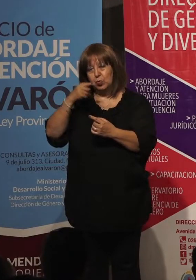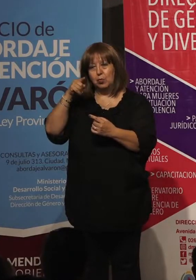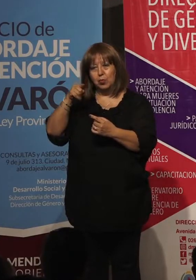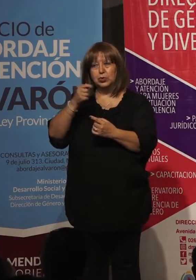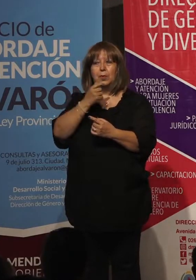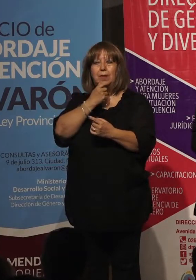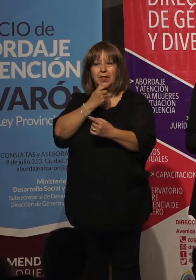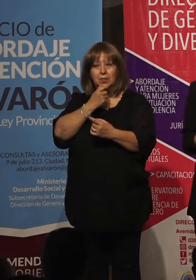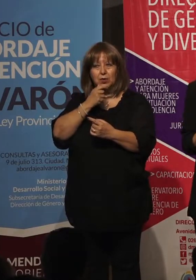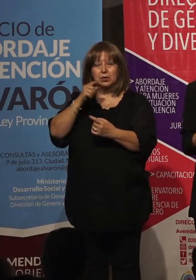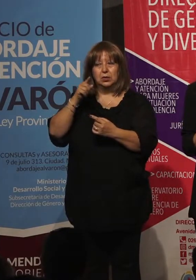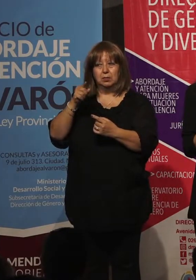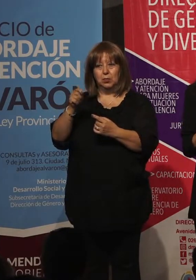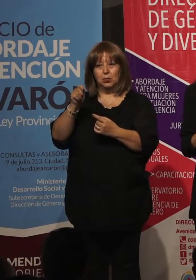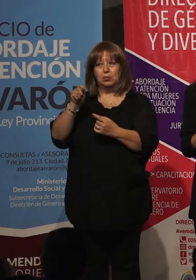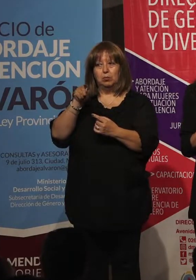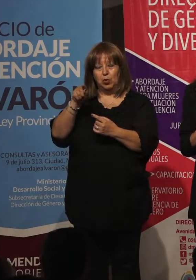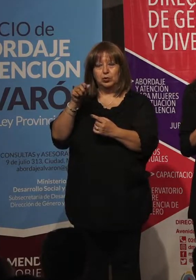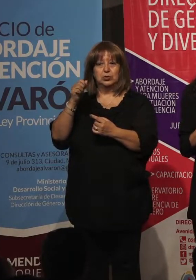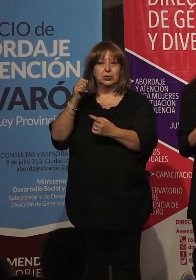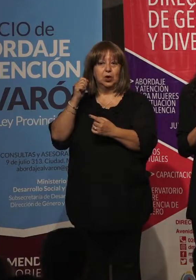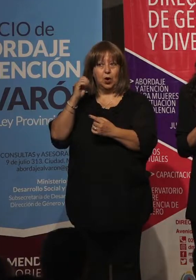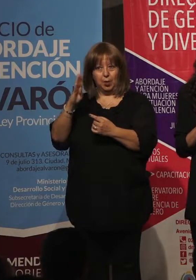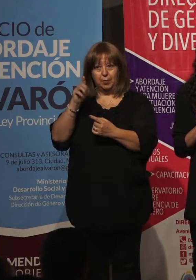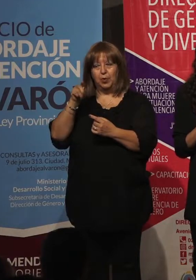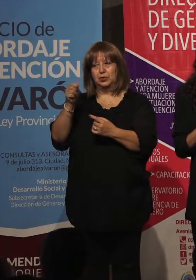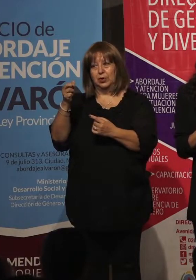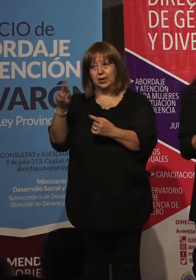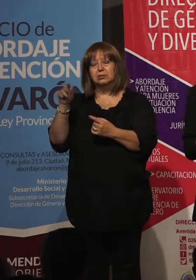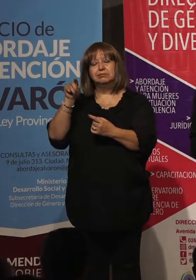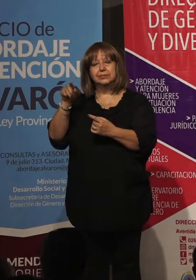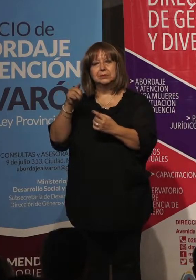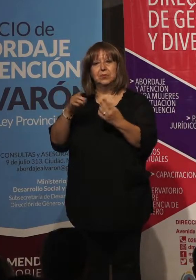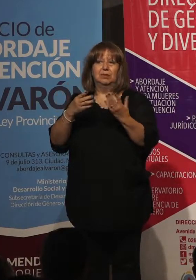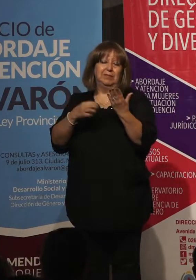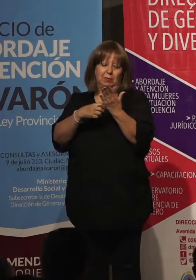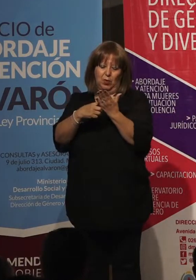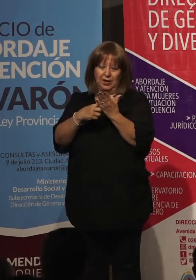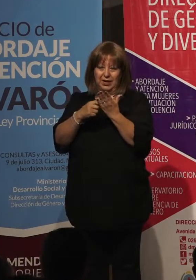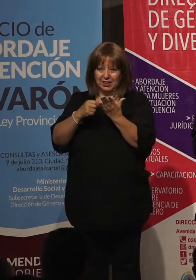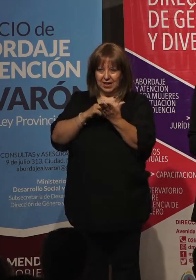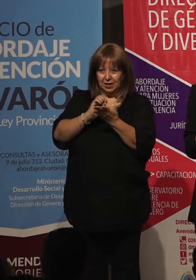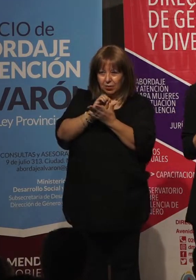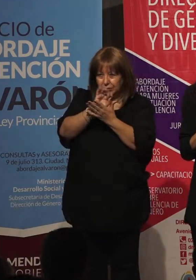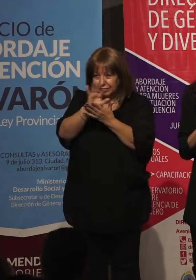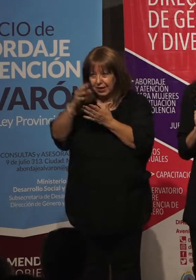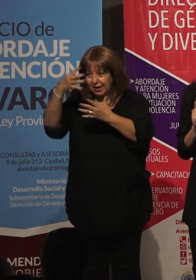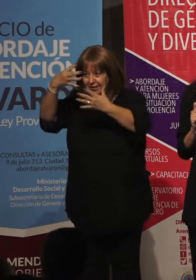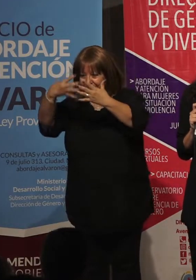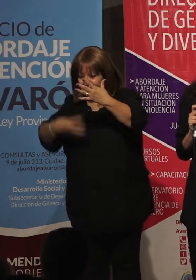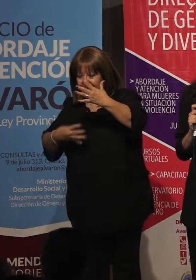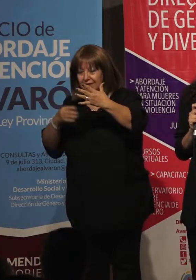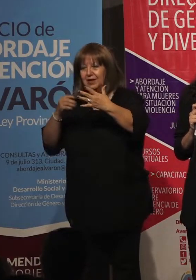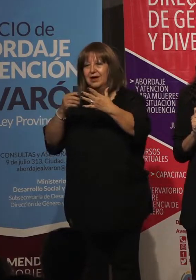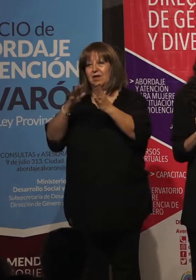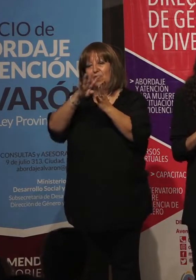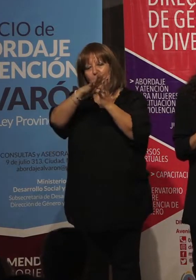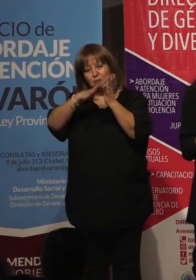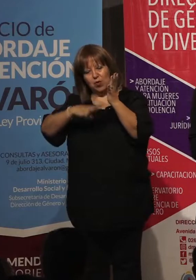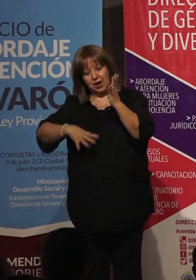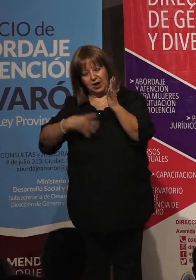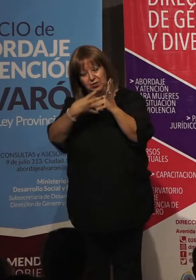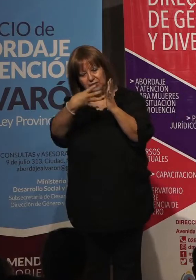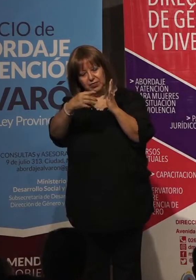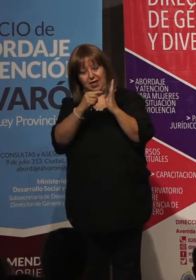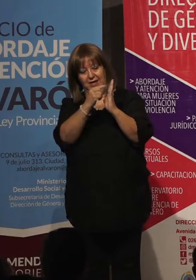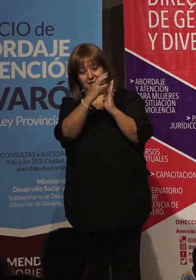denuncias.juf.mendoza.gov.ar. Pueden acceder también a través de la página del Ministerio Público Fiscal y van a ver un formulario de violencia de género.